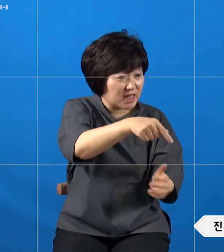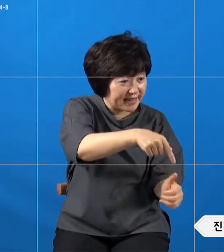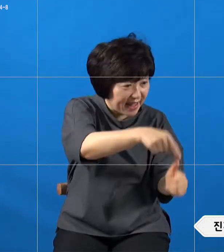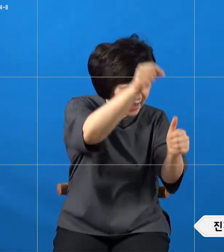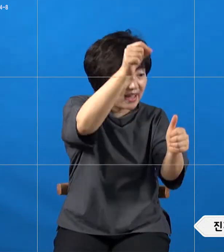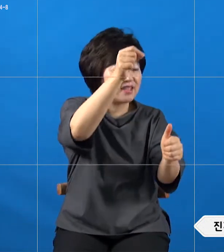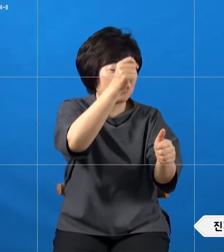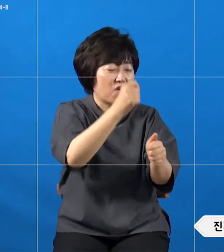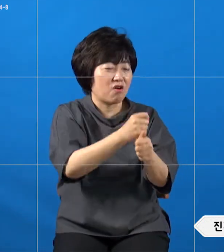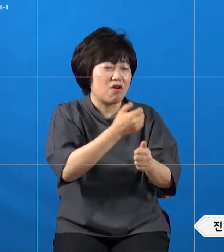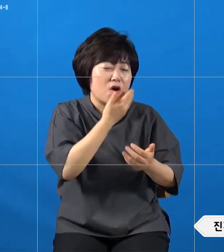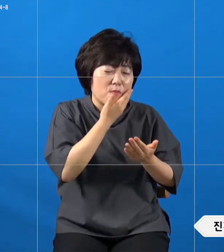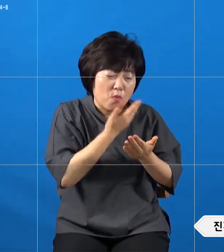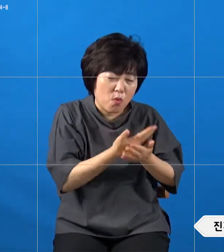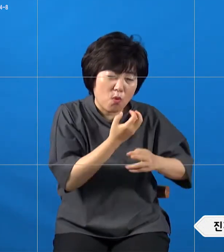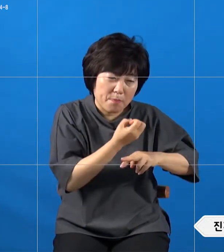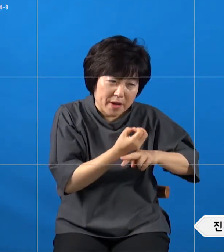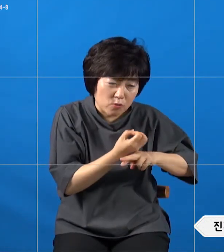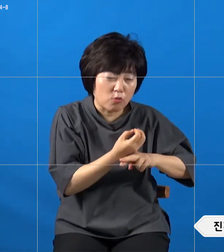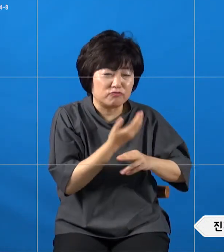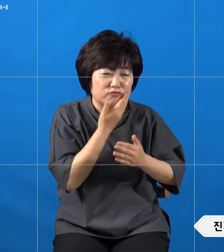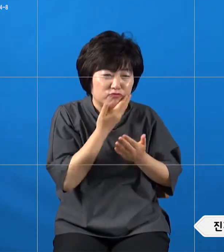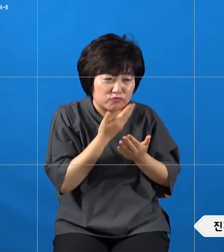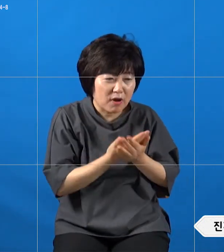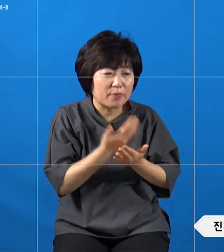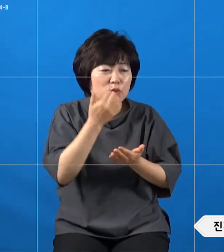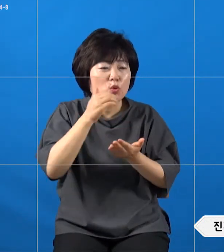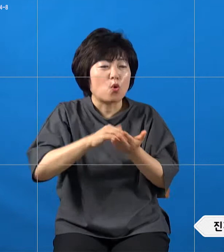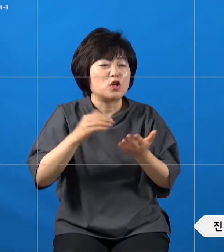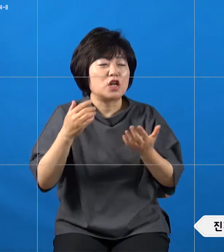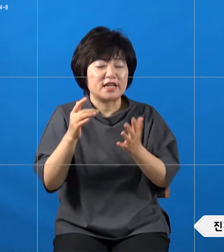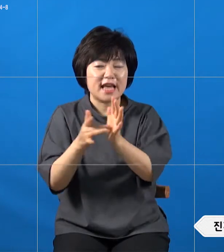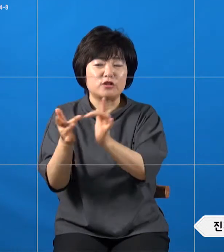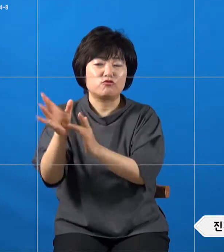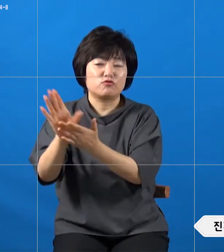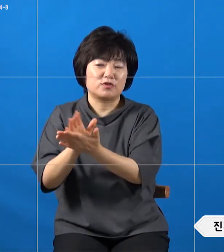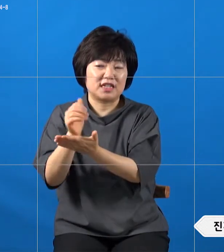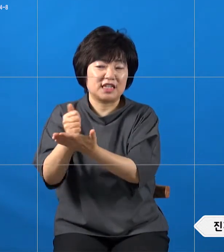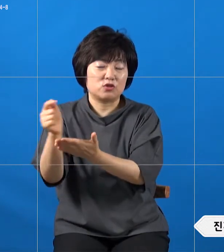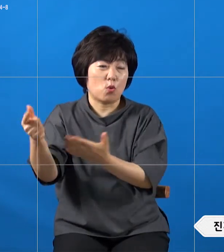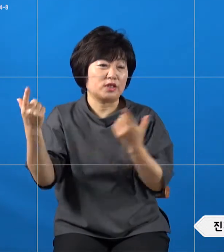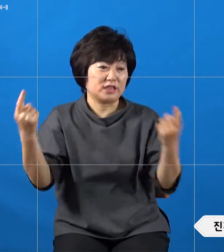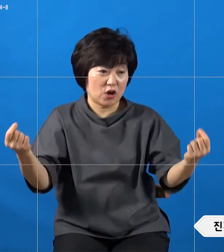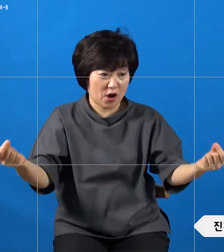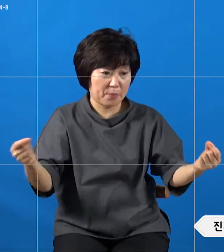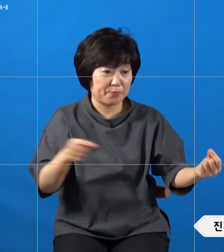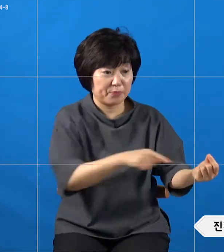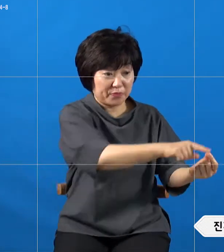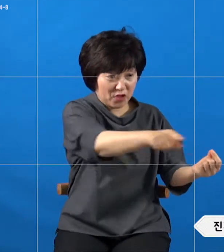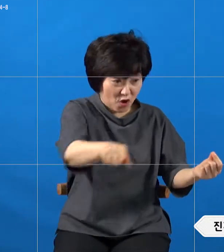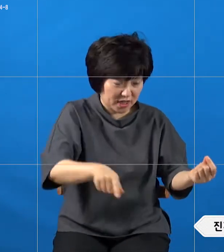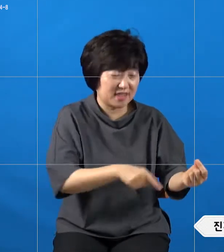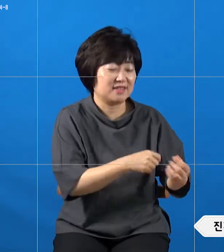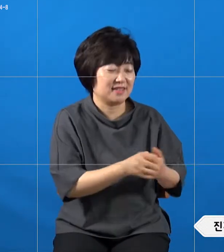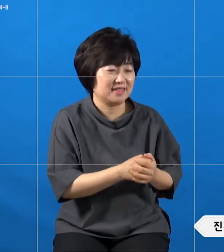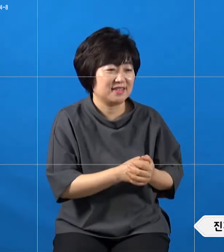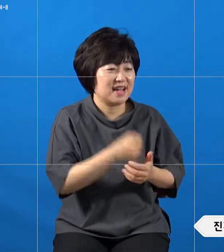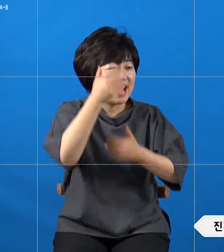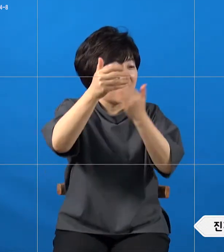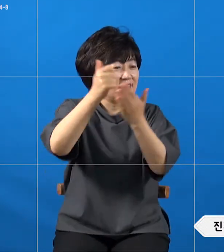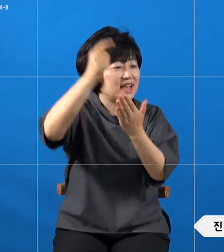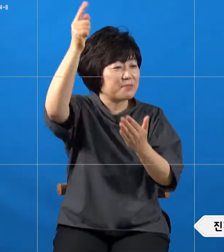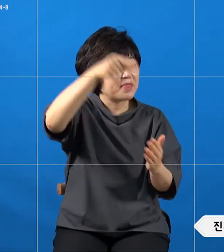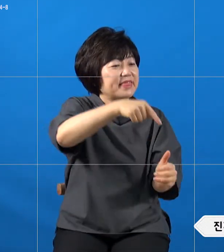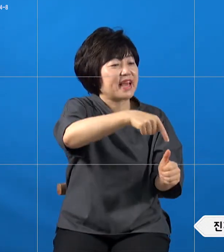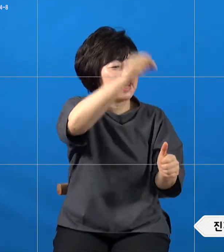택하심으로 보배로운 모퉁이 돌이 되신 예수 그리스도처럼 흩어져 있는 나그네지만